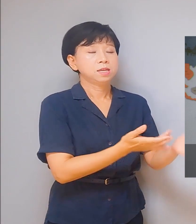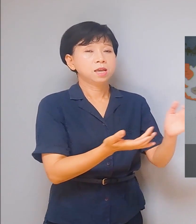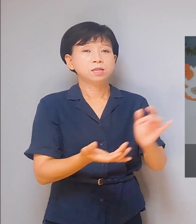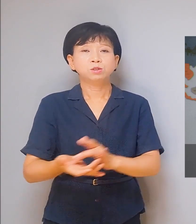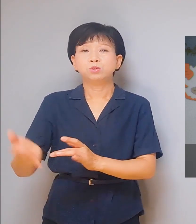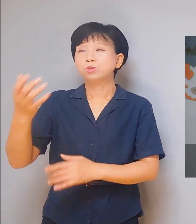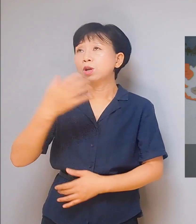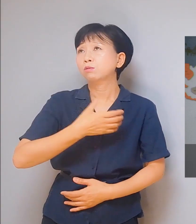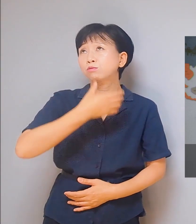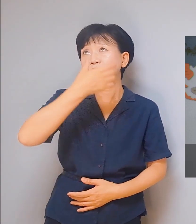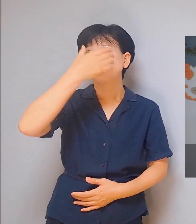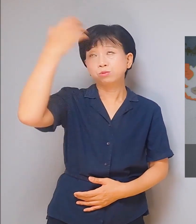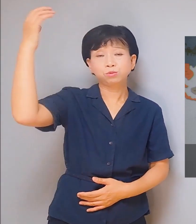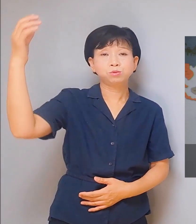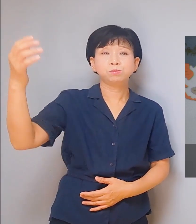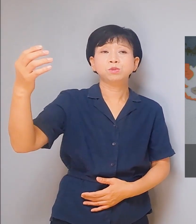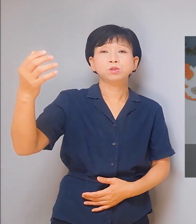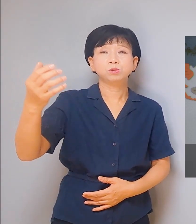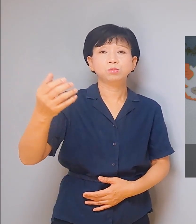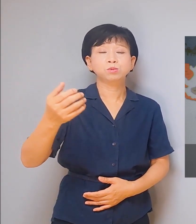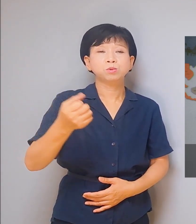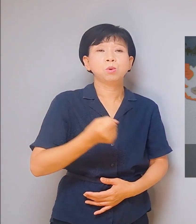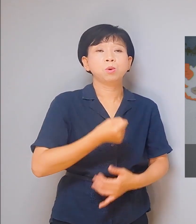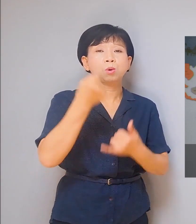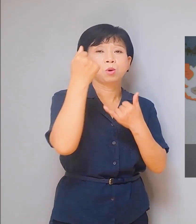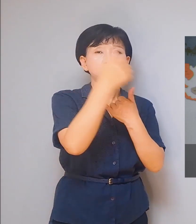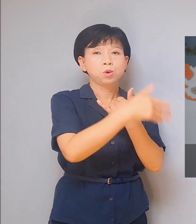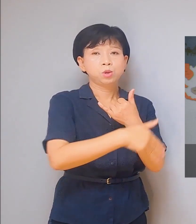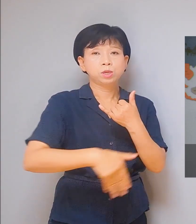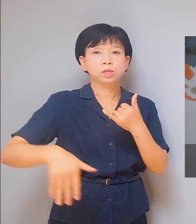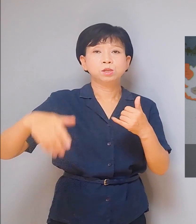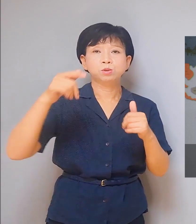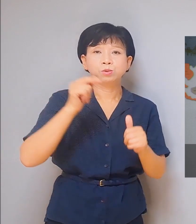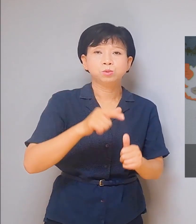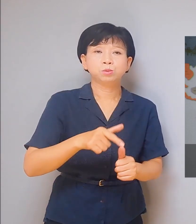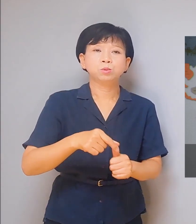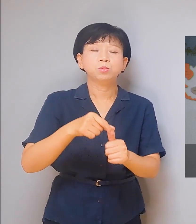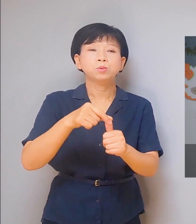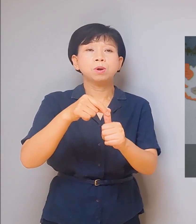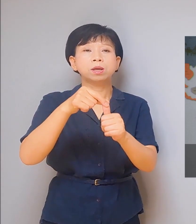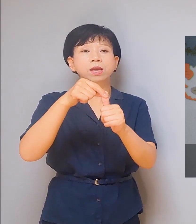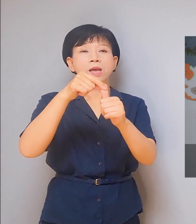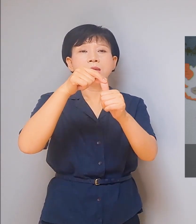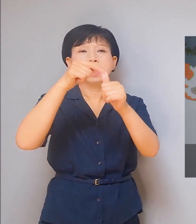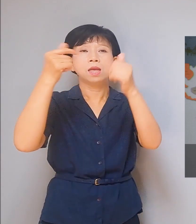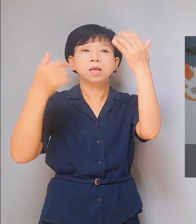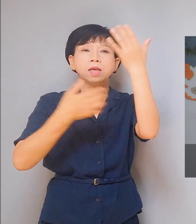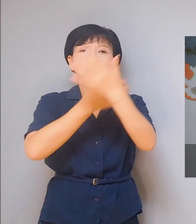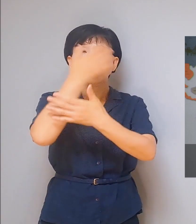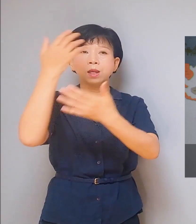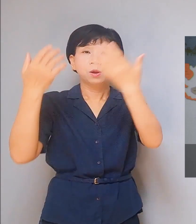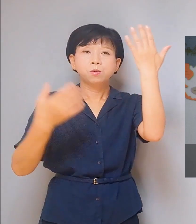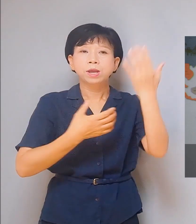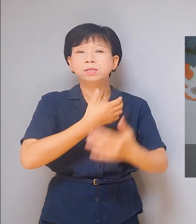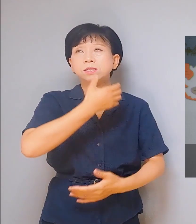청년들이 예수의 꿈을 끄고 인류 구원의